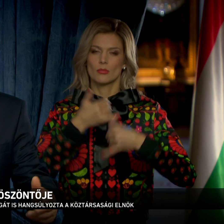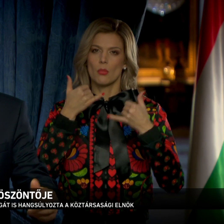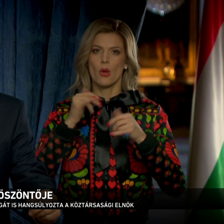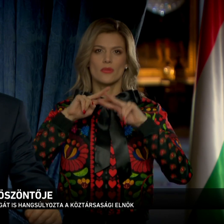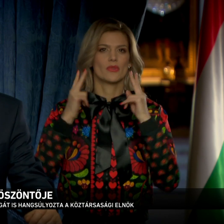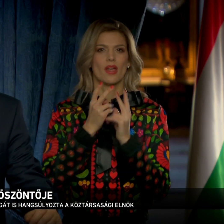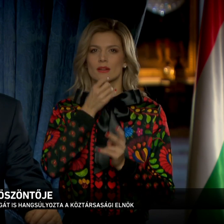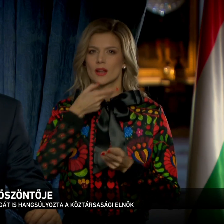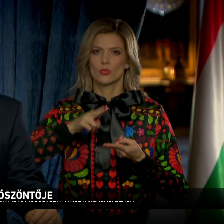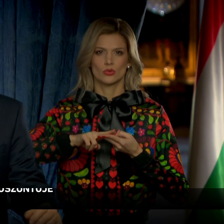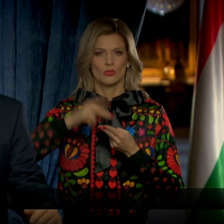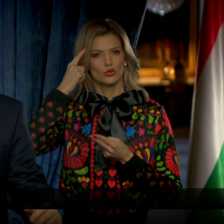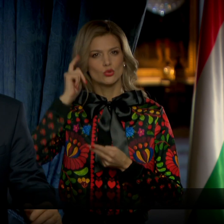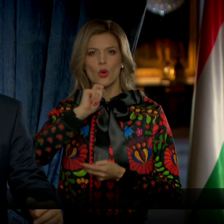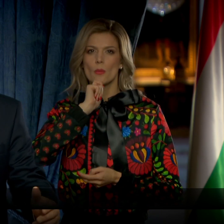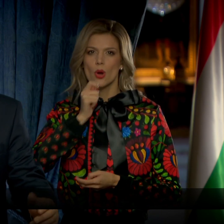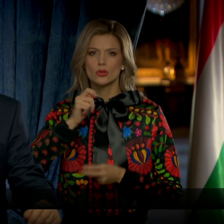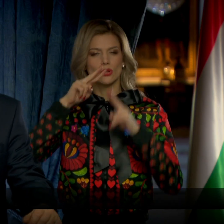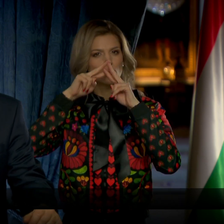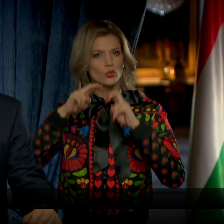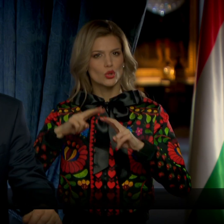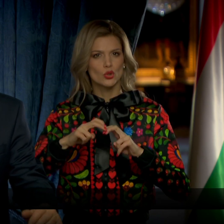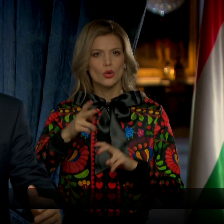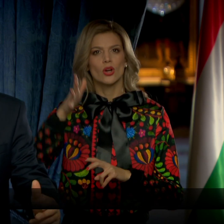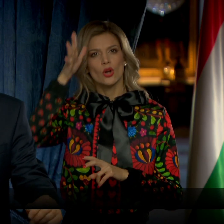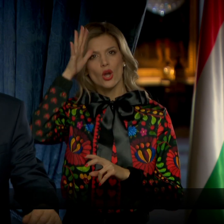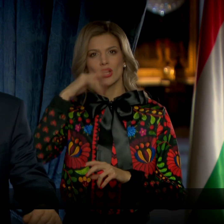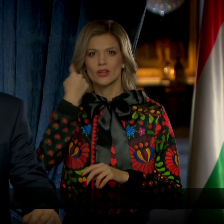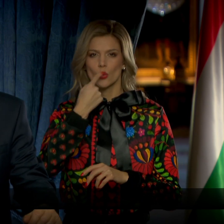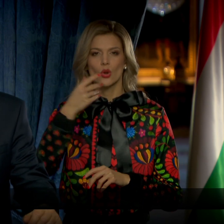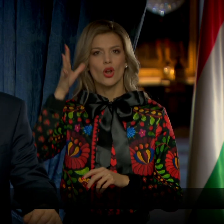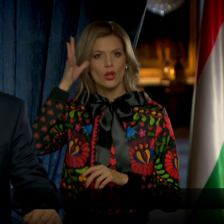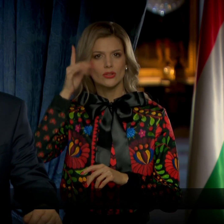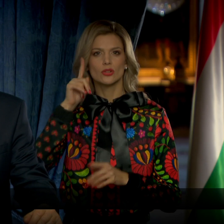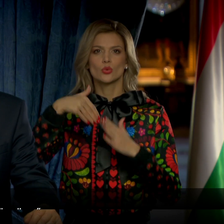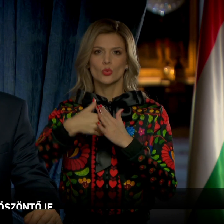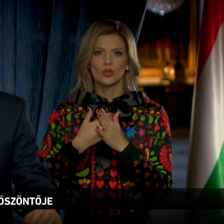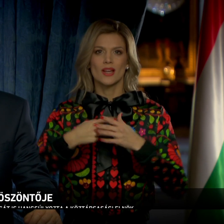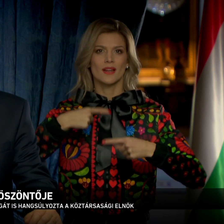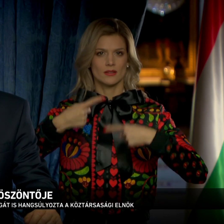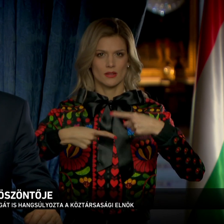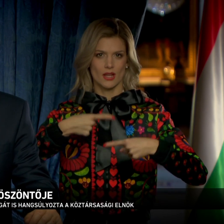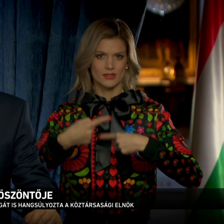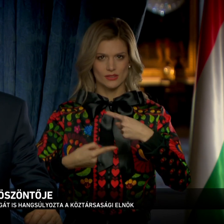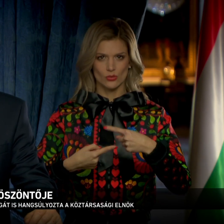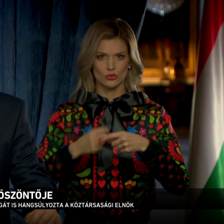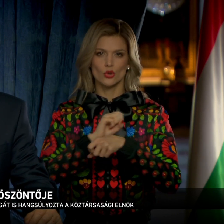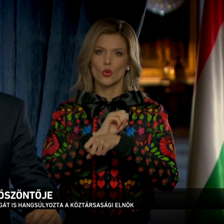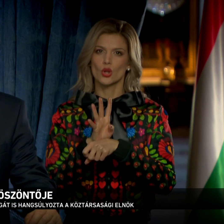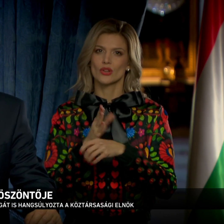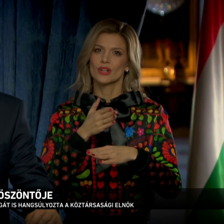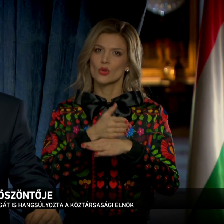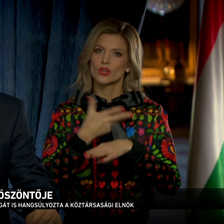Ma a világ leginkább ünnepelt tudósa egy magyar kutató, Karikó Katalin. Az új